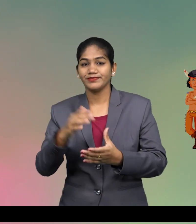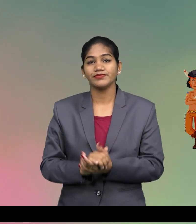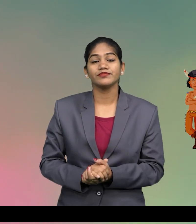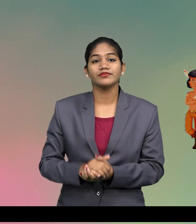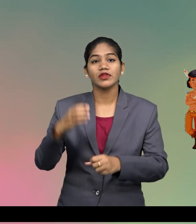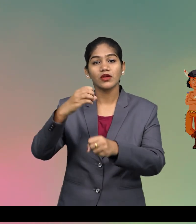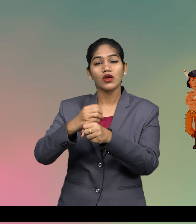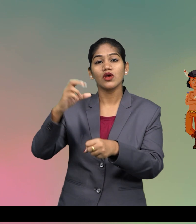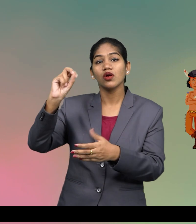గోండ్,